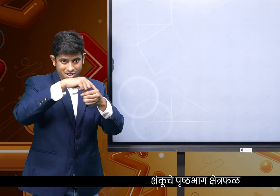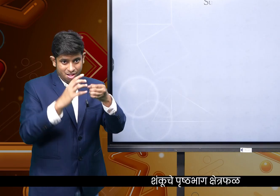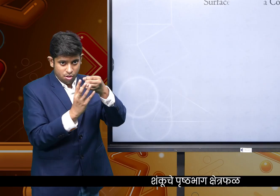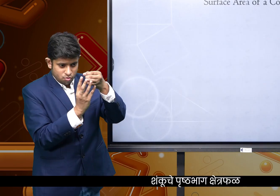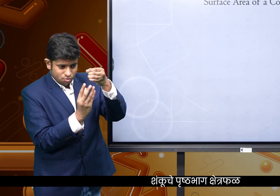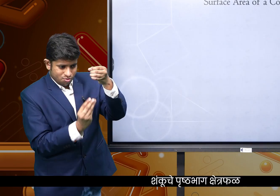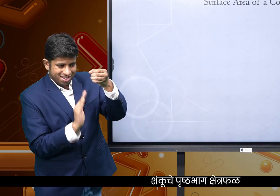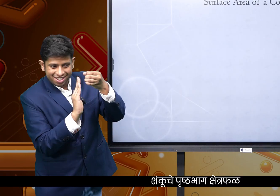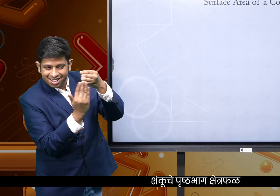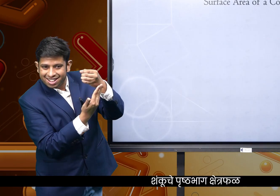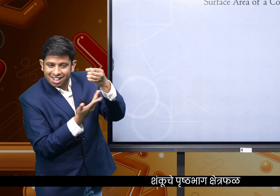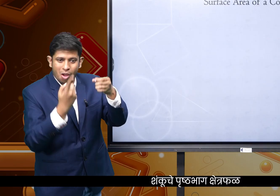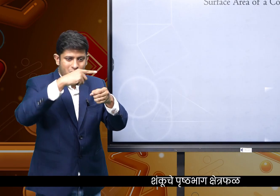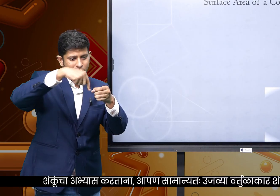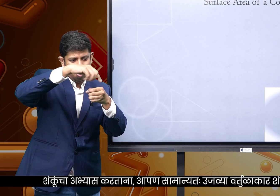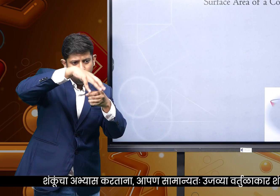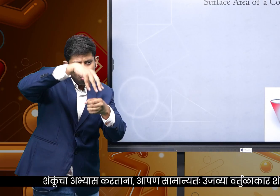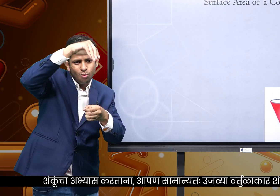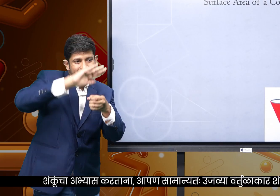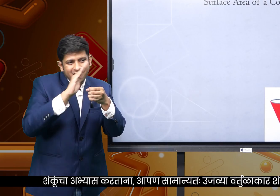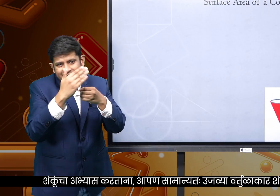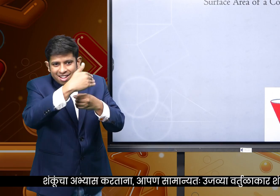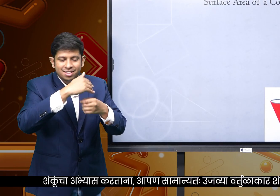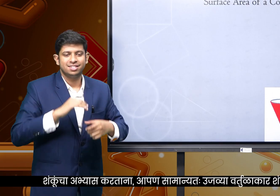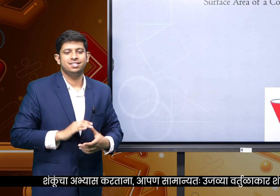शंकूचे पृष्ठभाग क्षेत्रफळ. शंकूचा अभ्यास करताना आपण